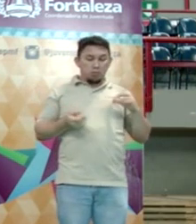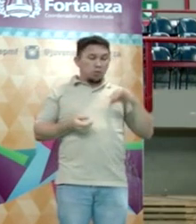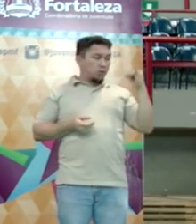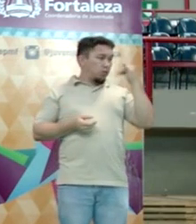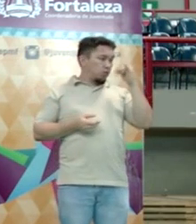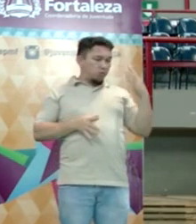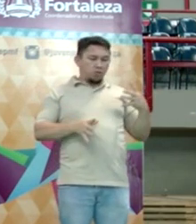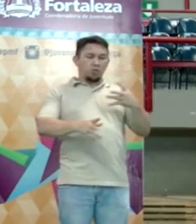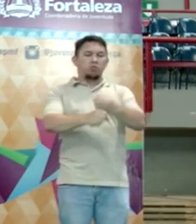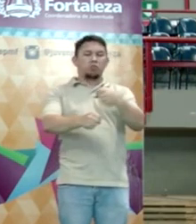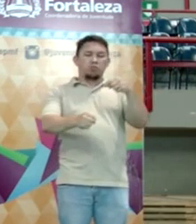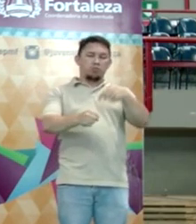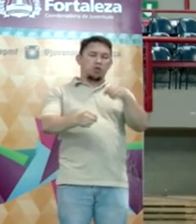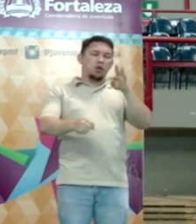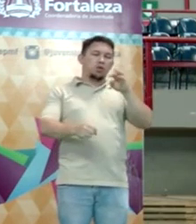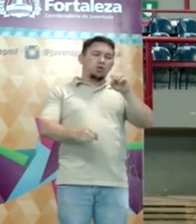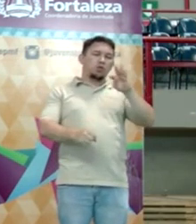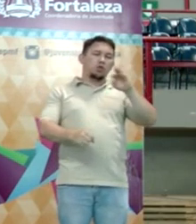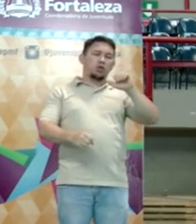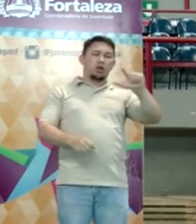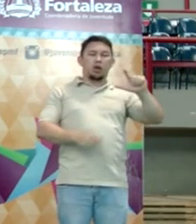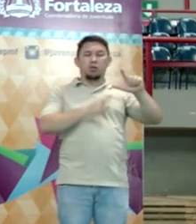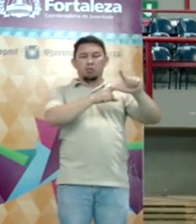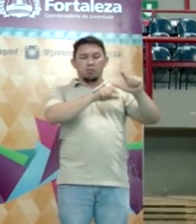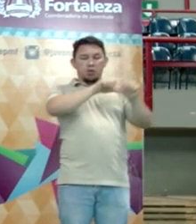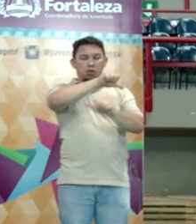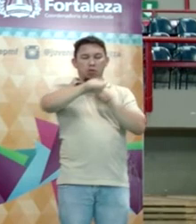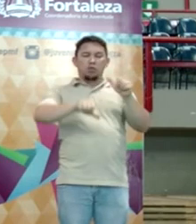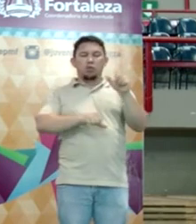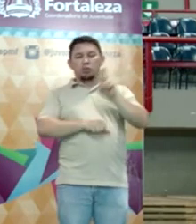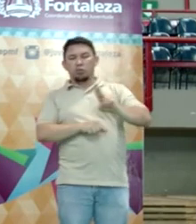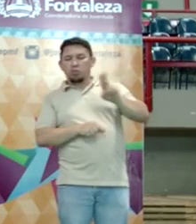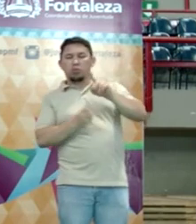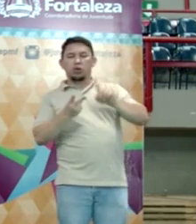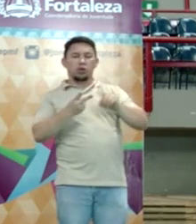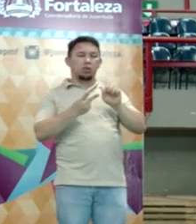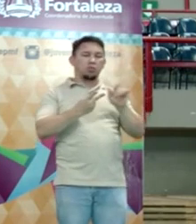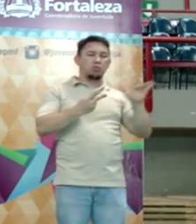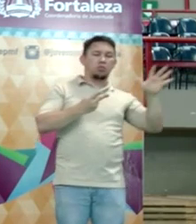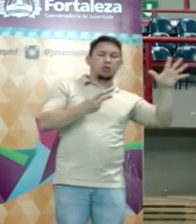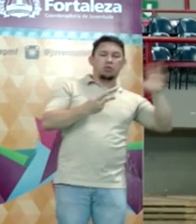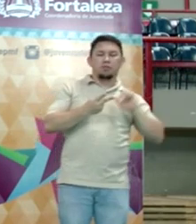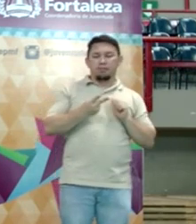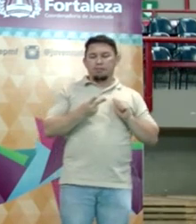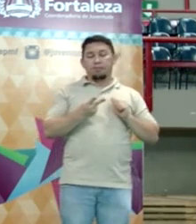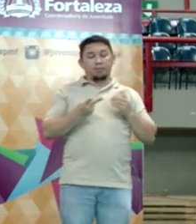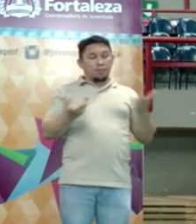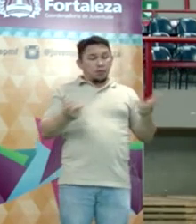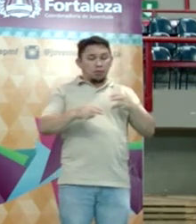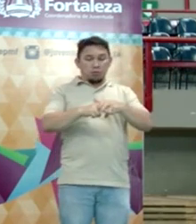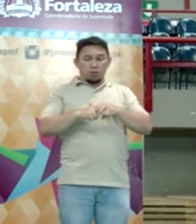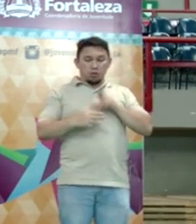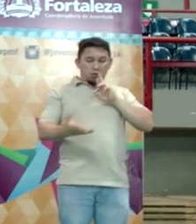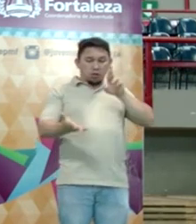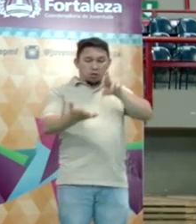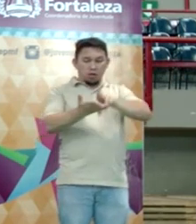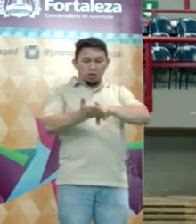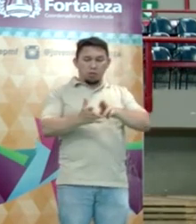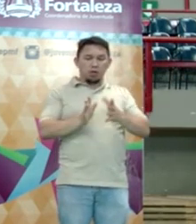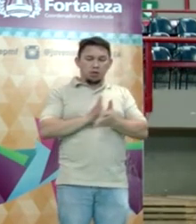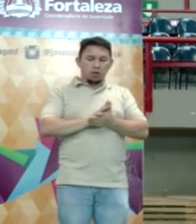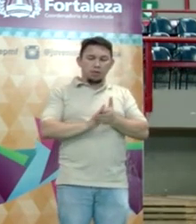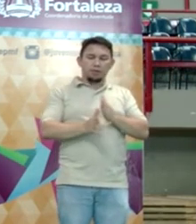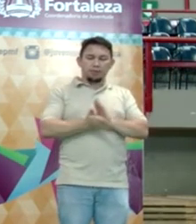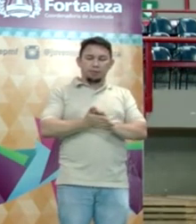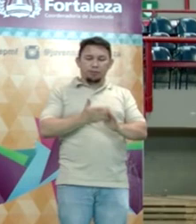uma energia total, e essa energia total se transformou em útil e dissipada. É justamente a nossa resposta aí,